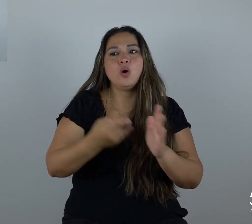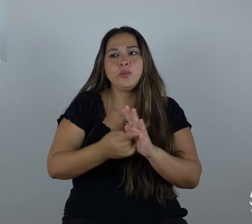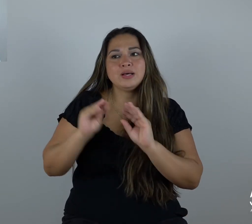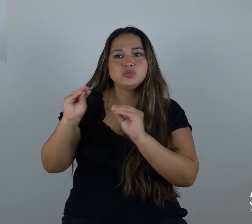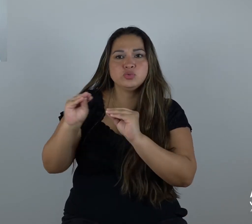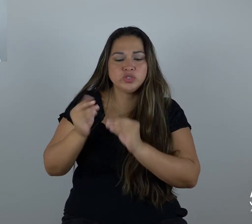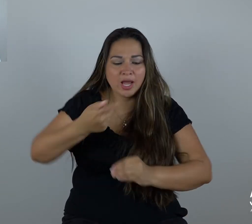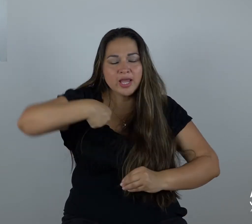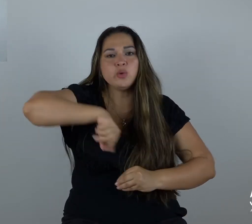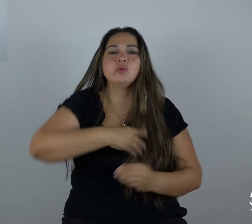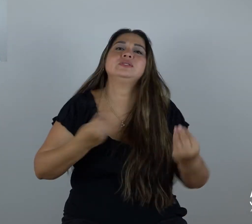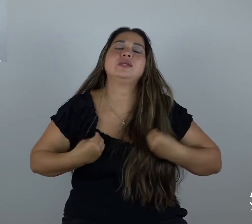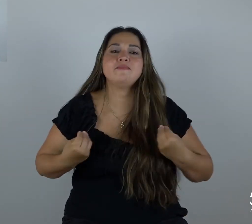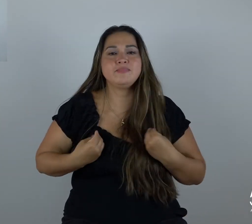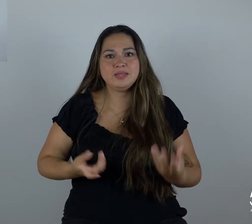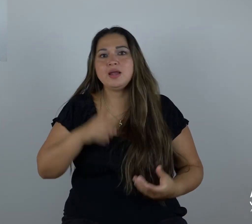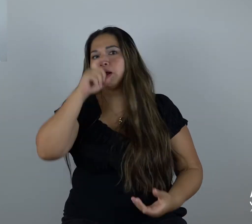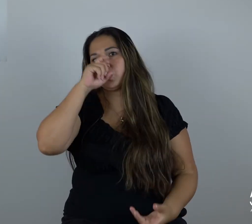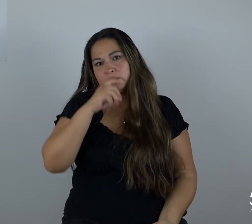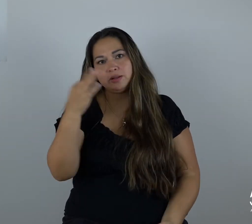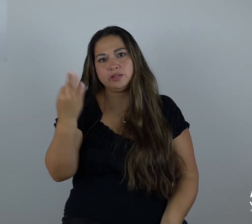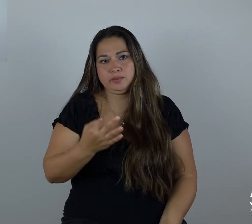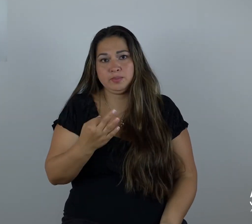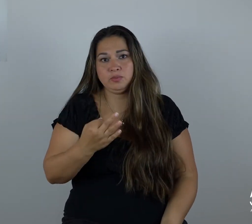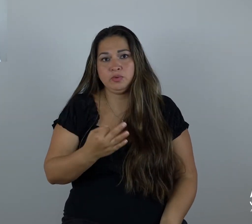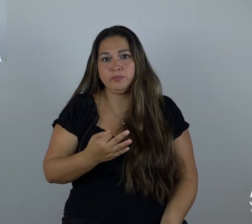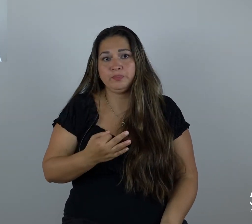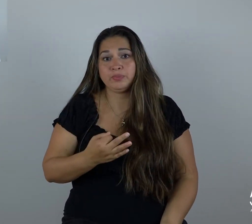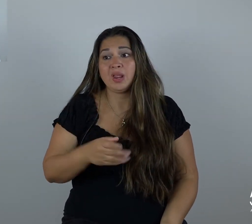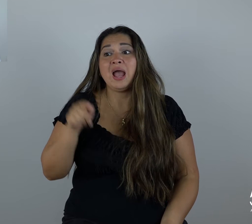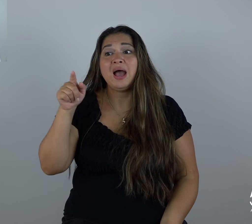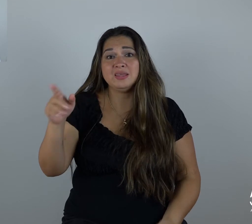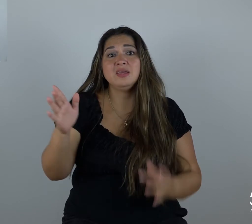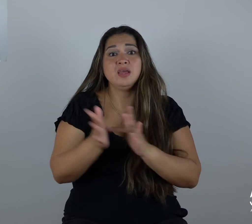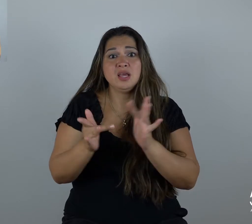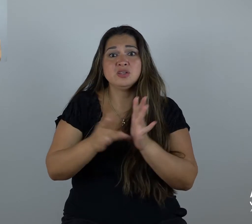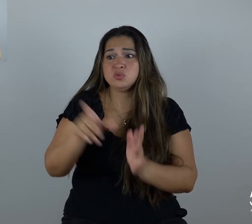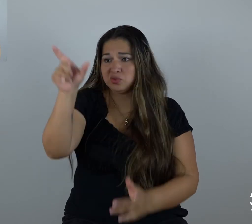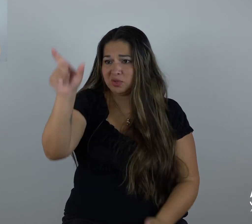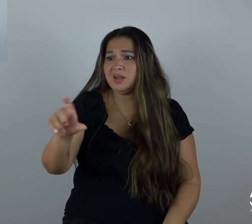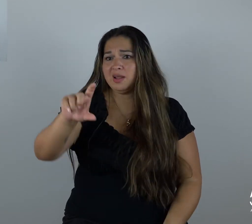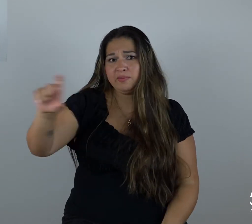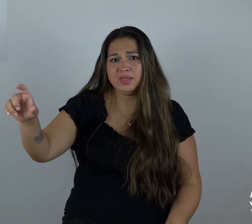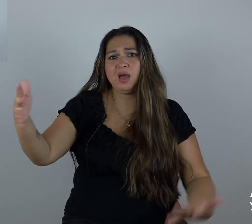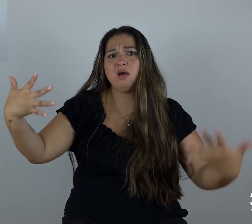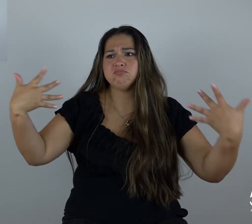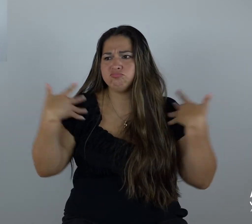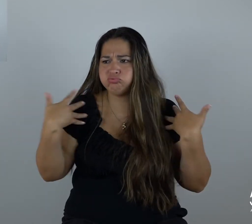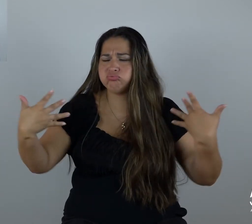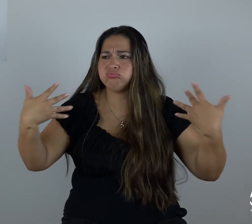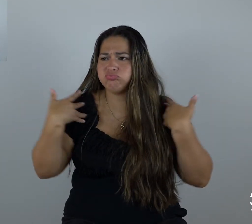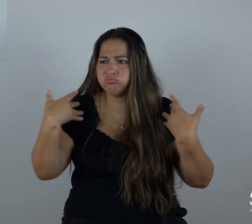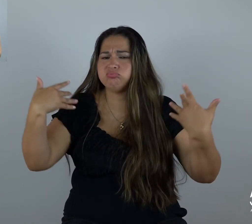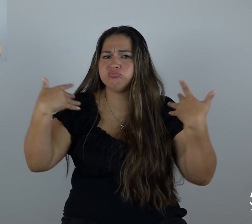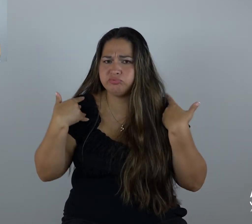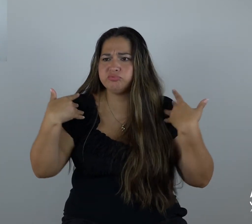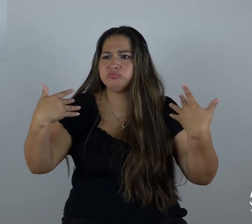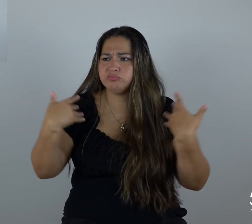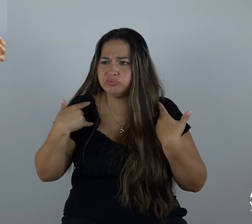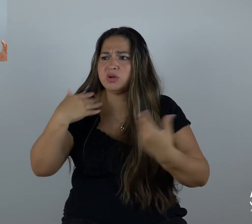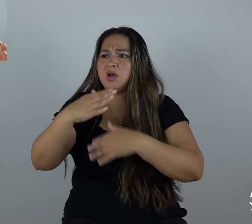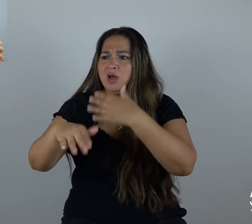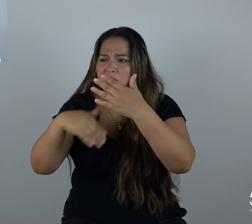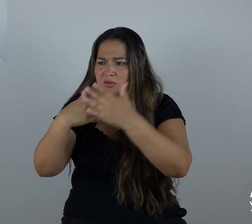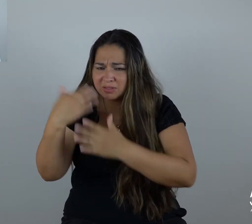Cordero, recordar que Él entregó en la cruz del Calvario su vida, que fue sacrificado como